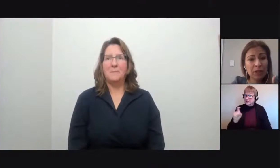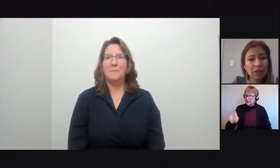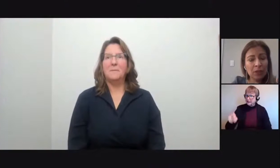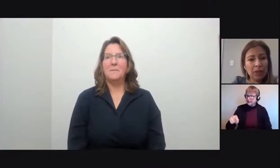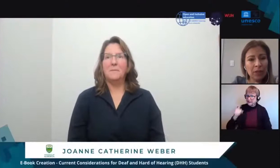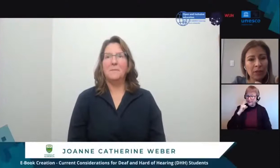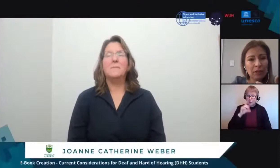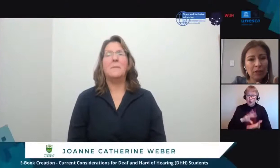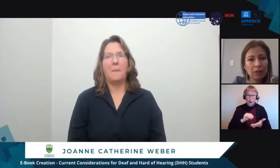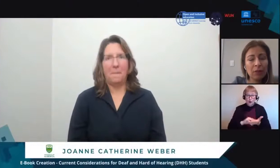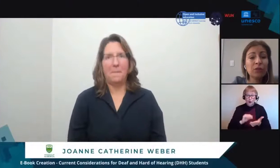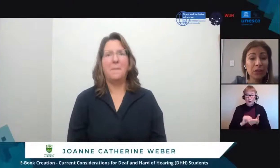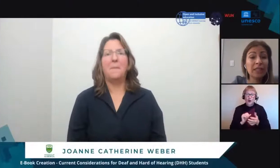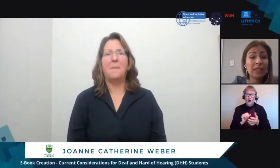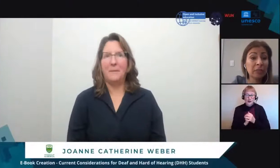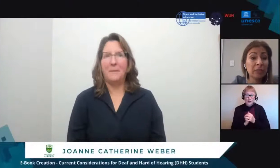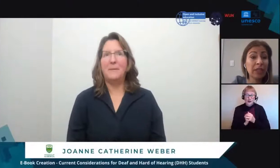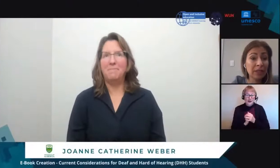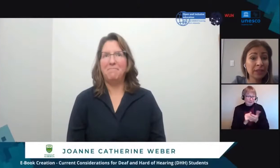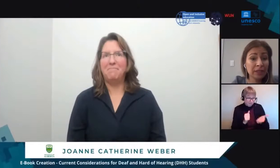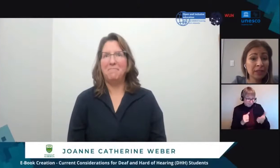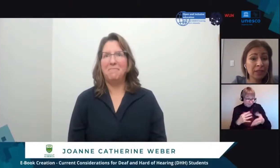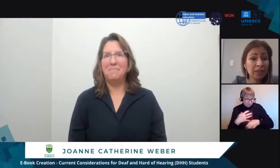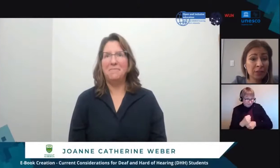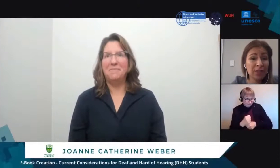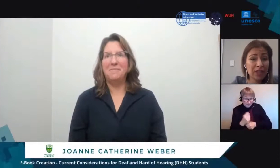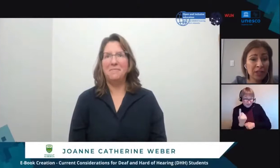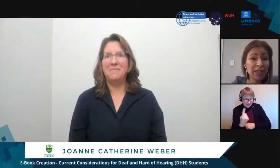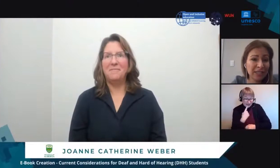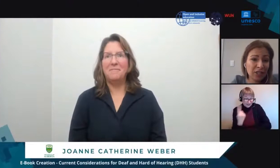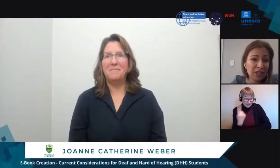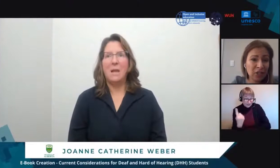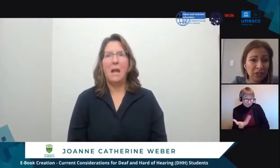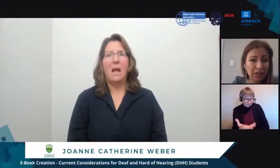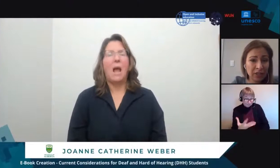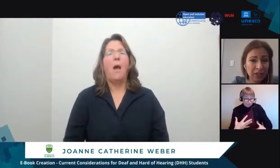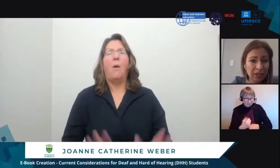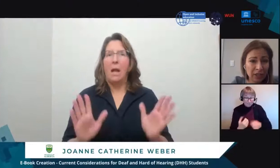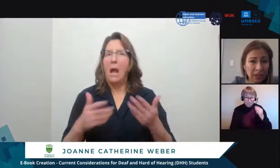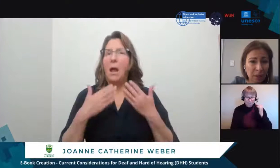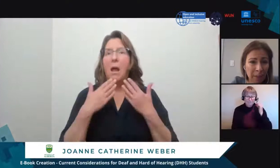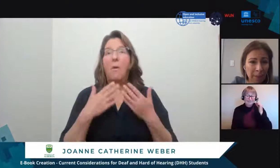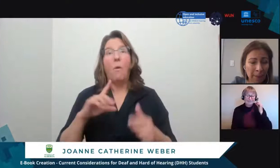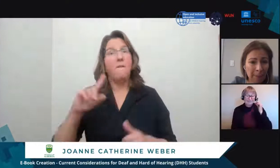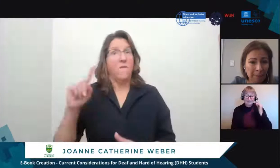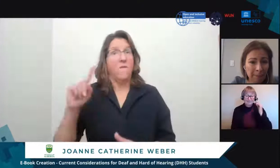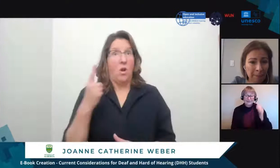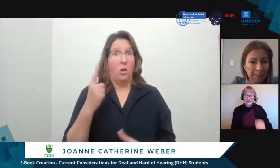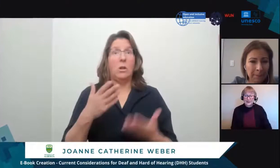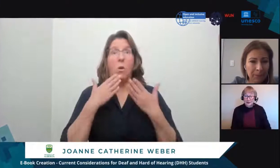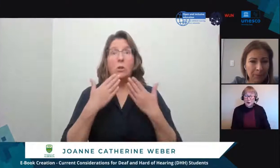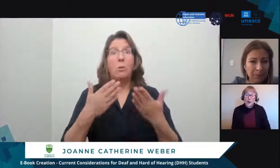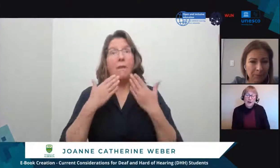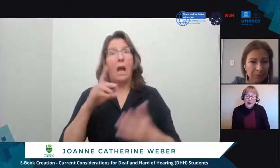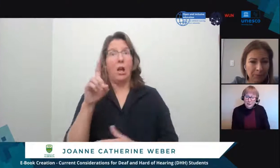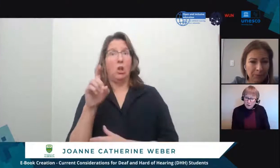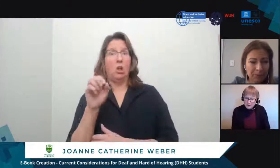a otro colaborador con el que he trabajado de Trinidad y Tobago. Y quiero crear